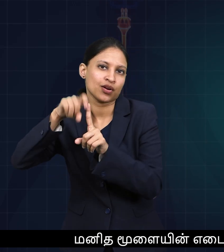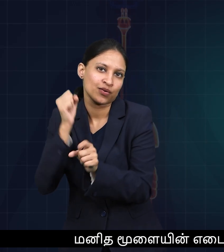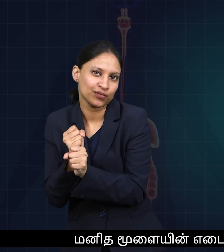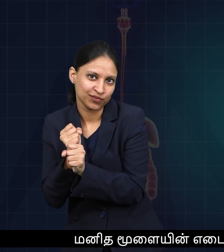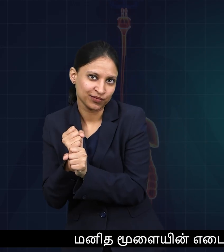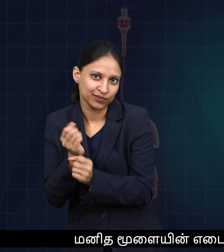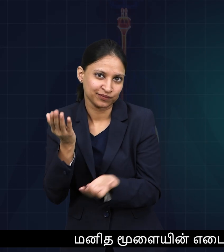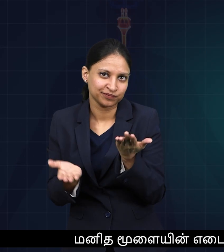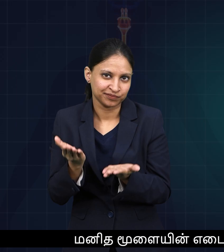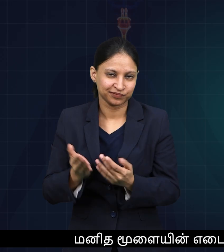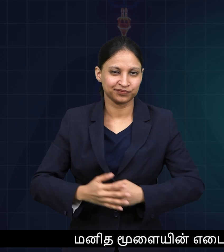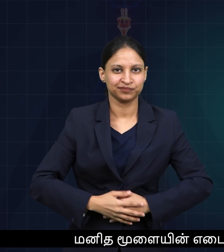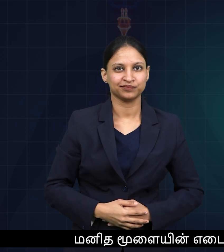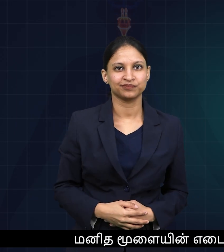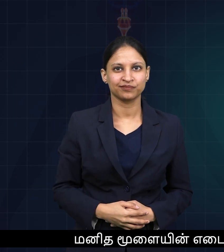1.360 கிலோகிராம் ஆகும்.